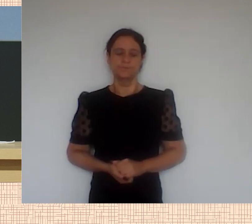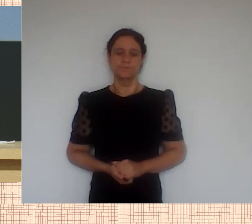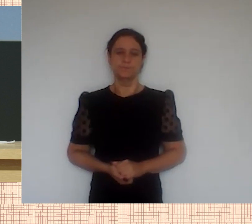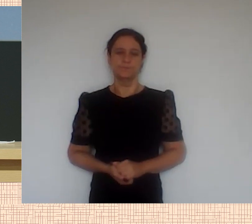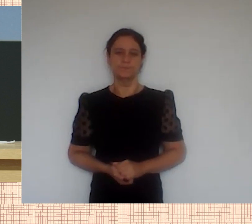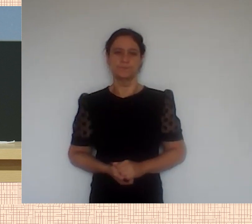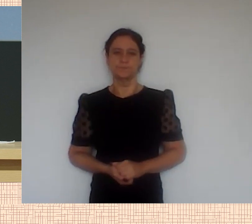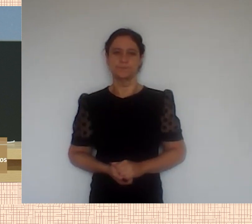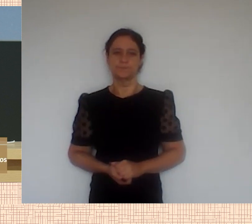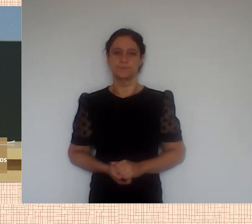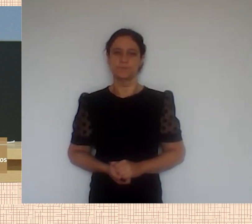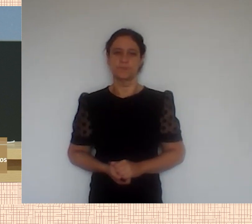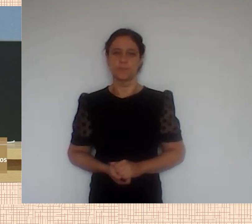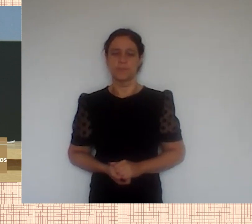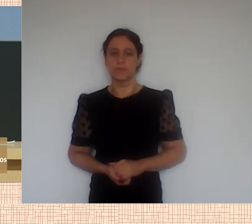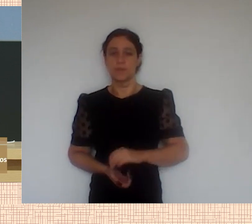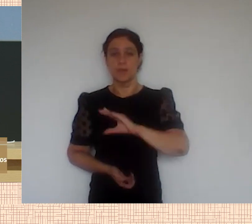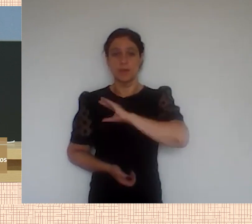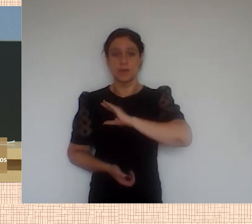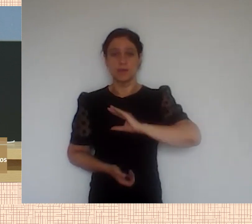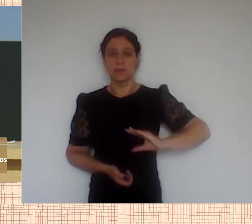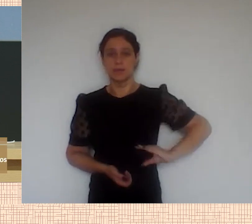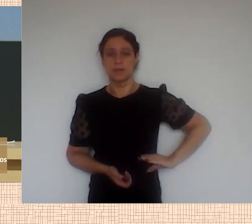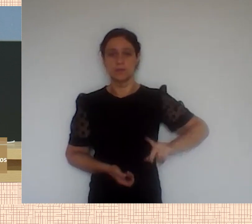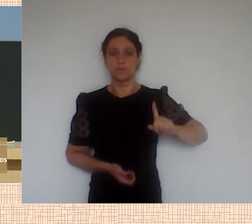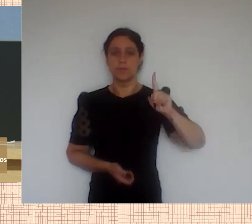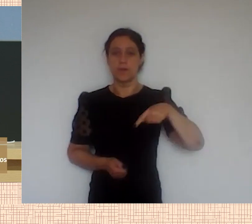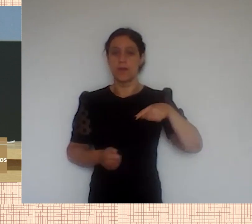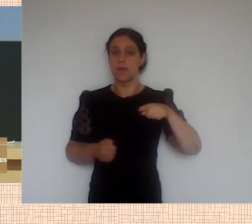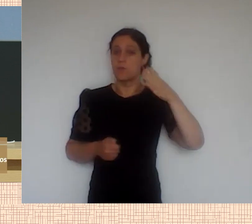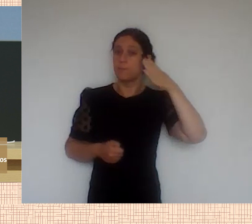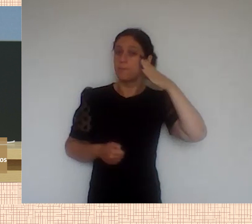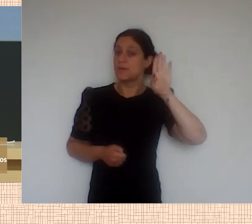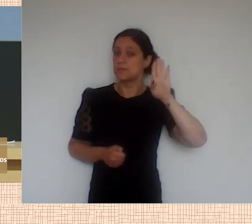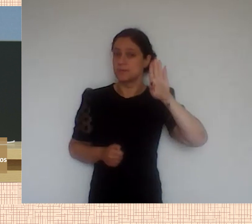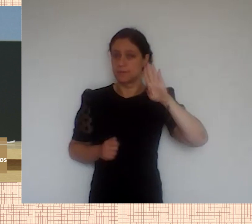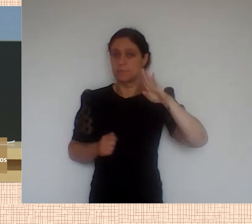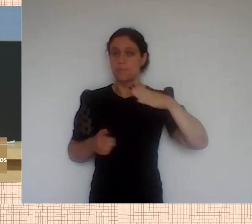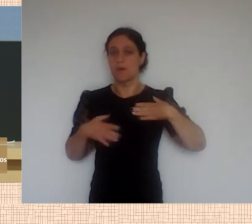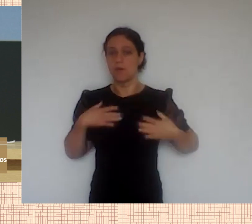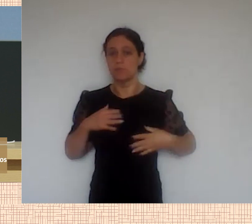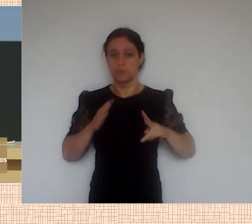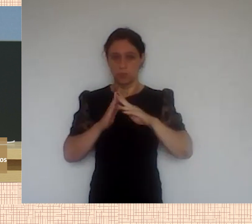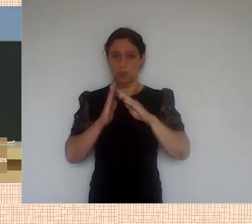aqui? Porque alguns estão ensinando